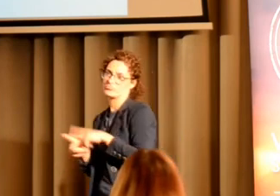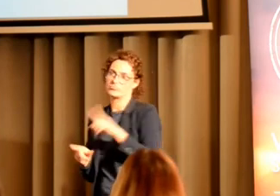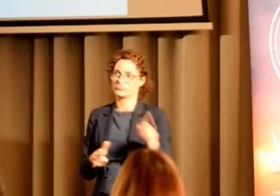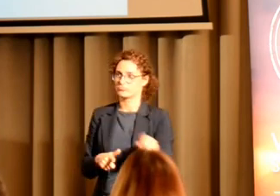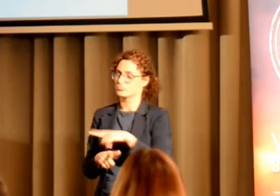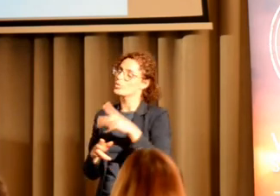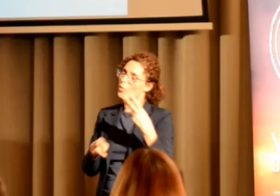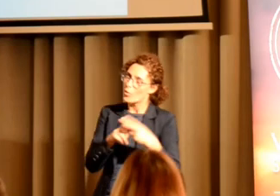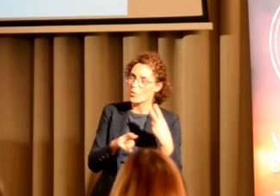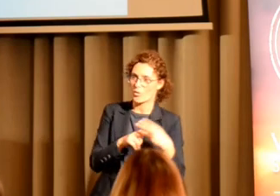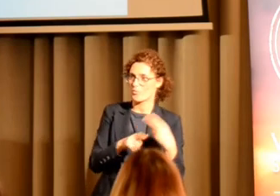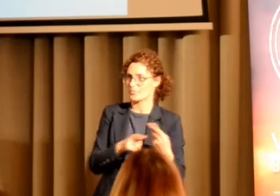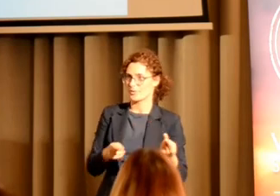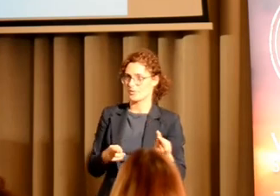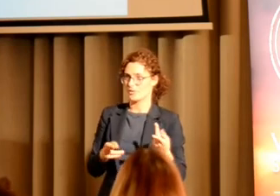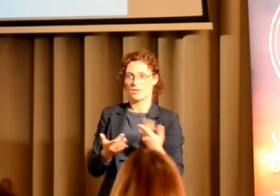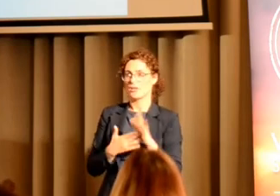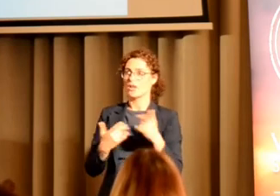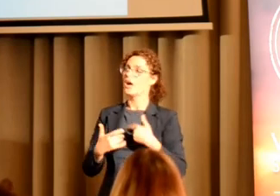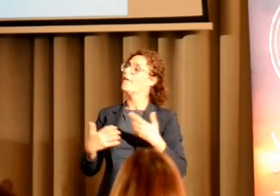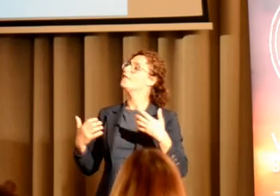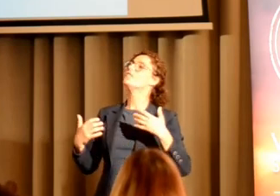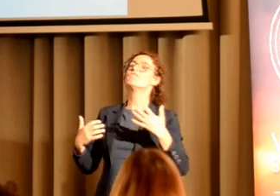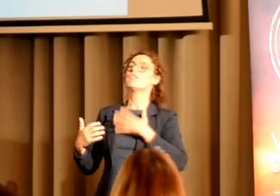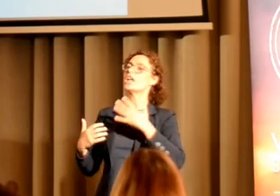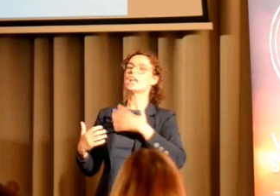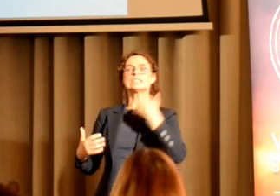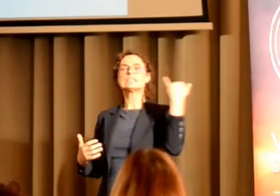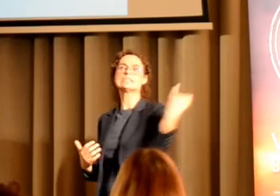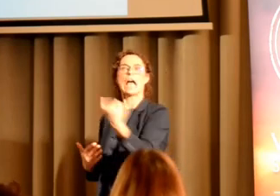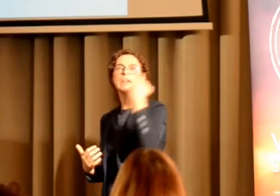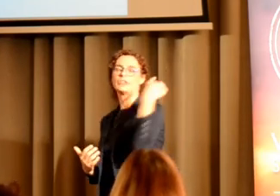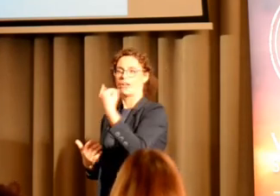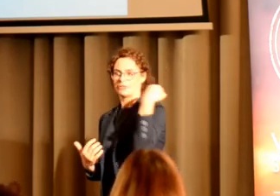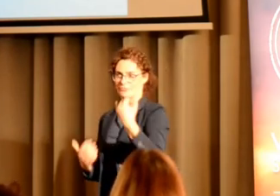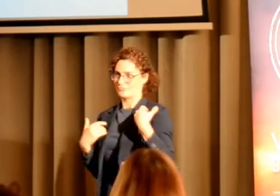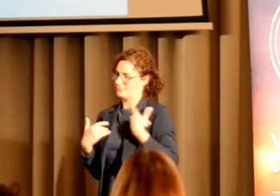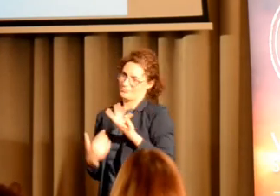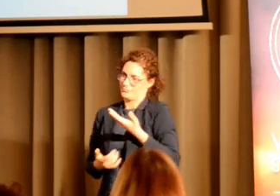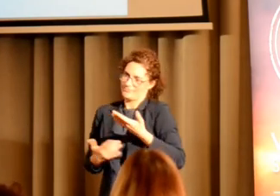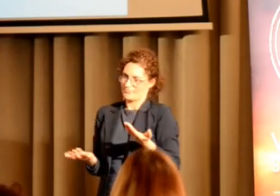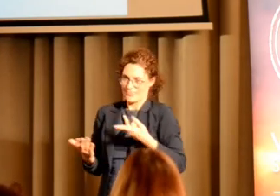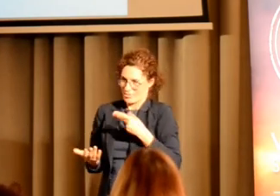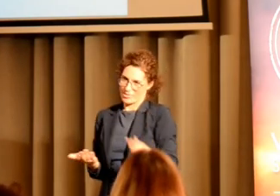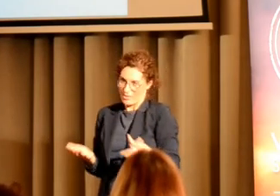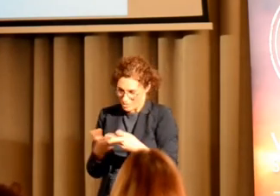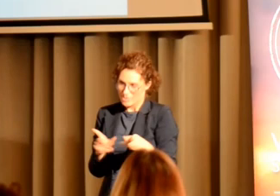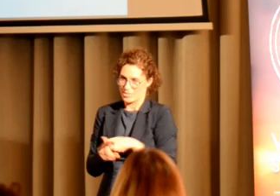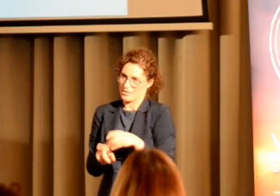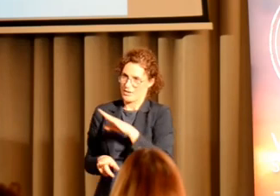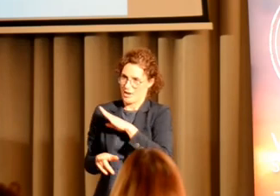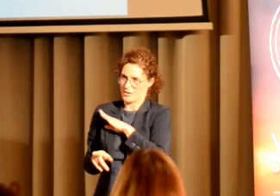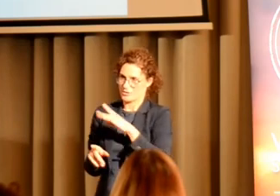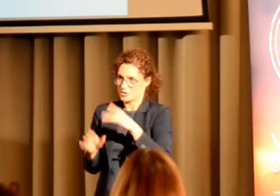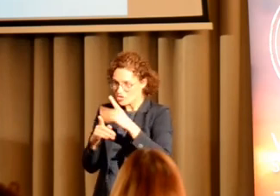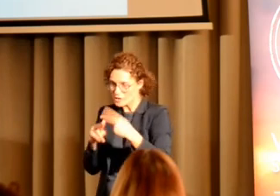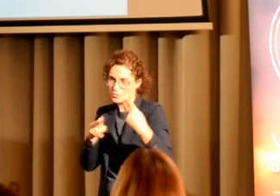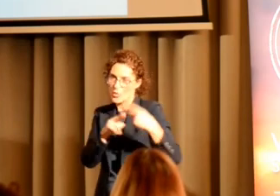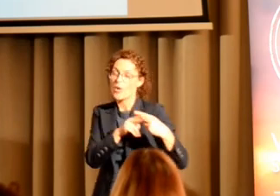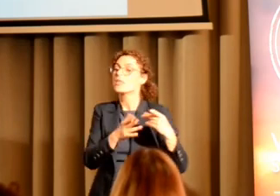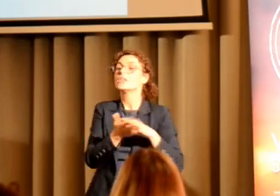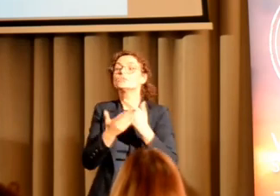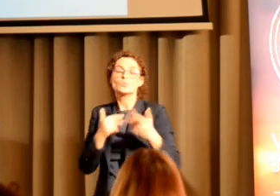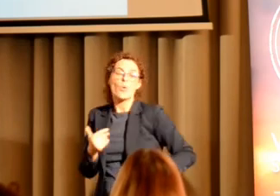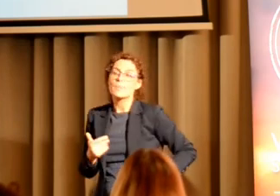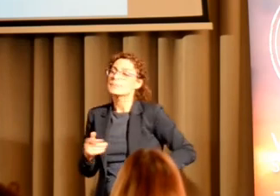Dotyka wiele chorób. Wilki nie są nieśmiertelne, my to zawsze staramy się ludziom mówić. Ponieważ wiele osób